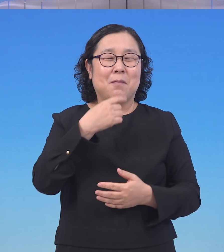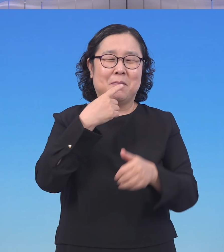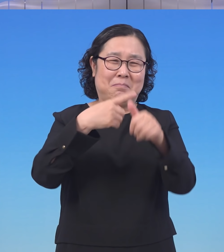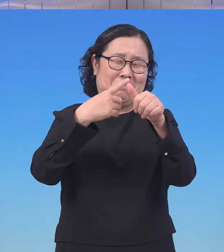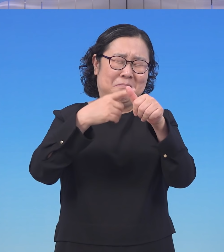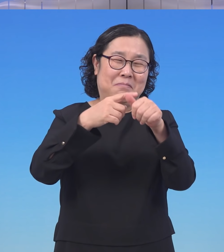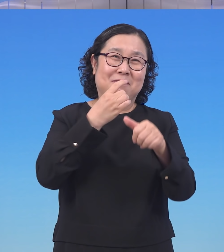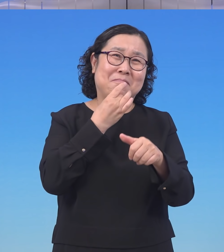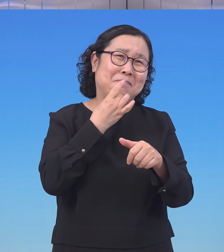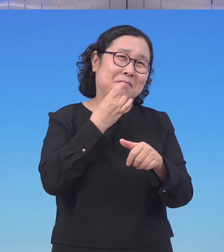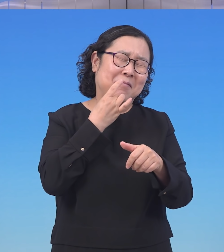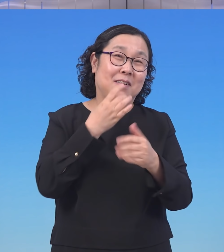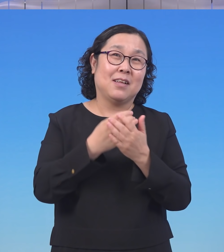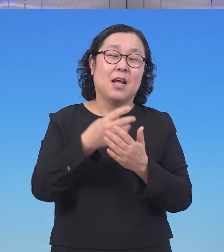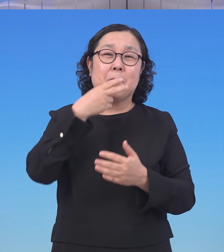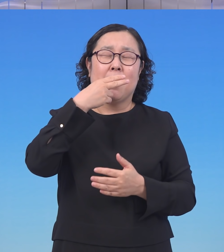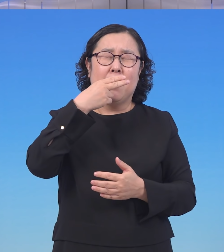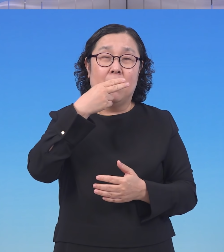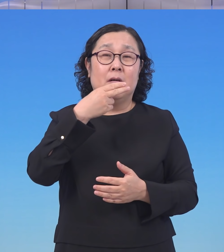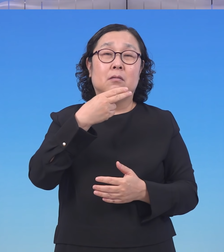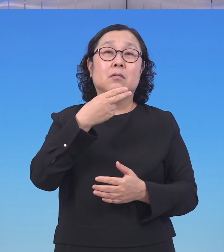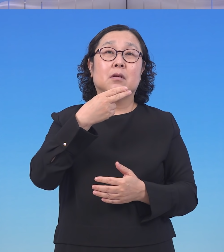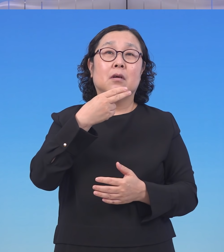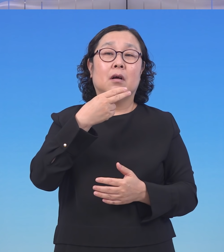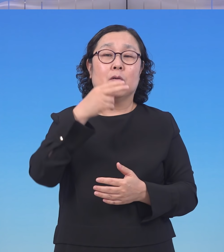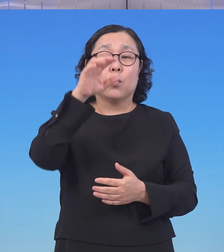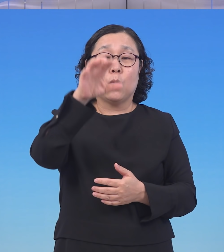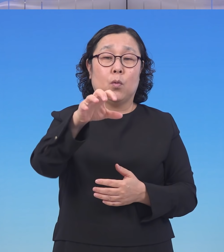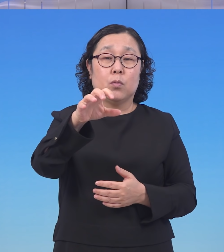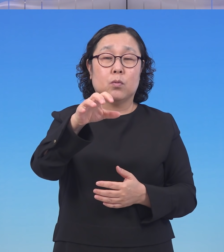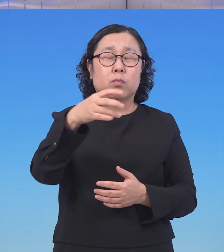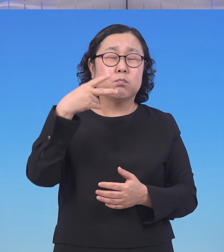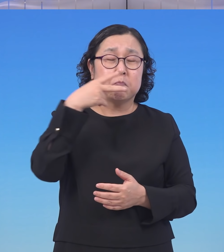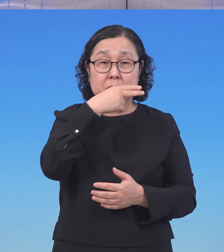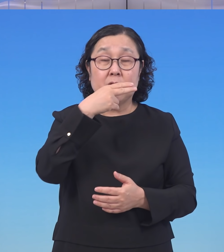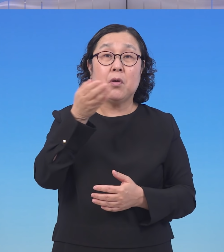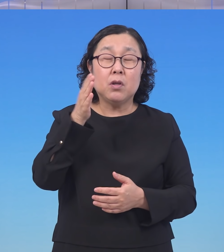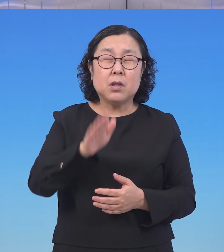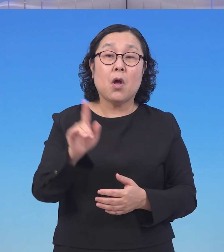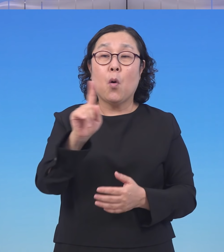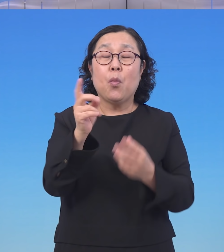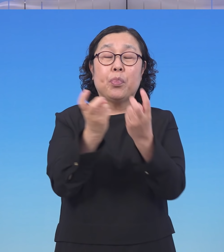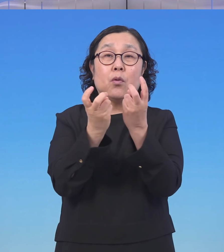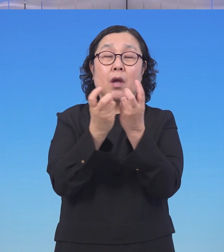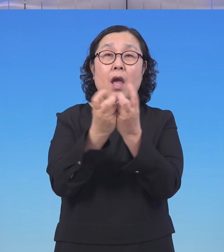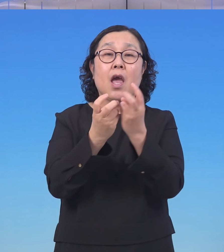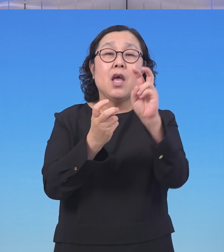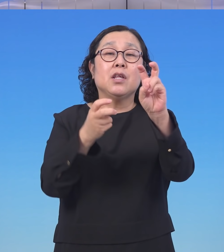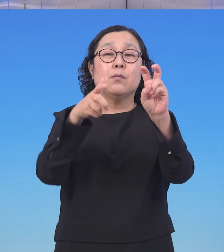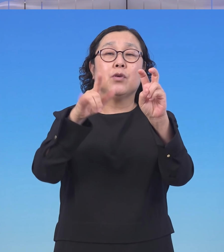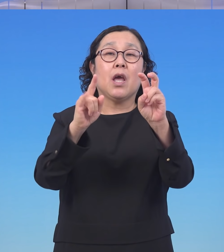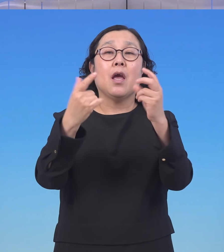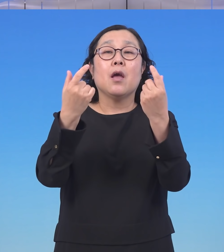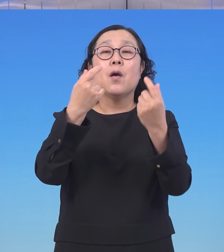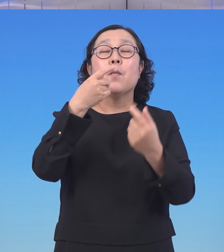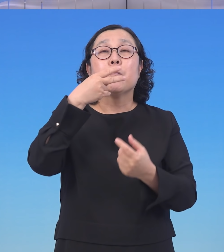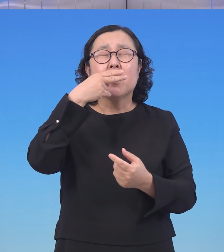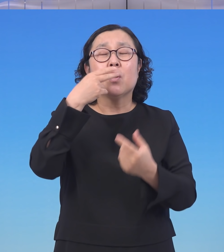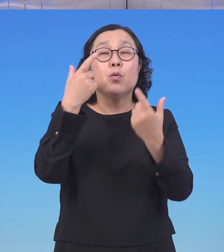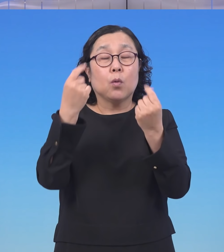어디 있냐고. 담배 피지도 않은 그 흡연 공간도 아닌데 무슨 20개 피냐고 막 대놓고